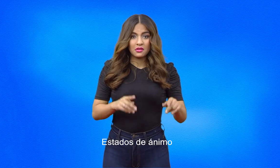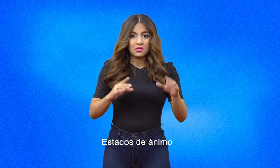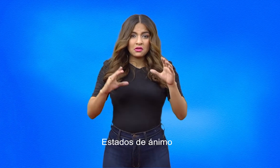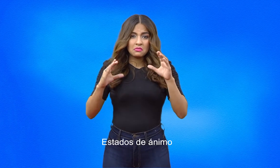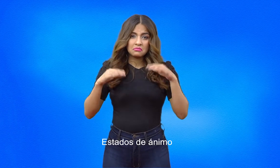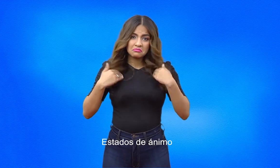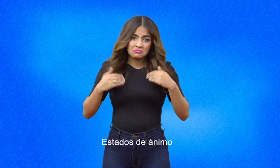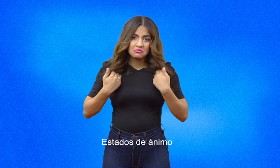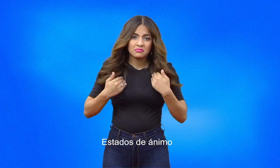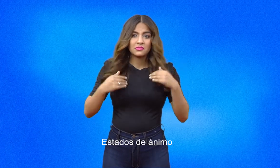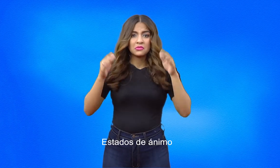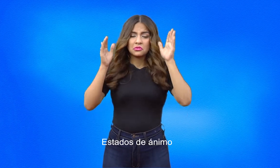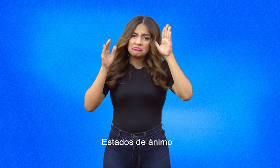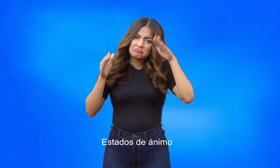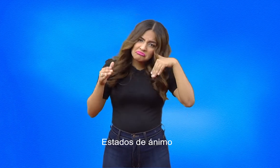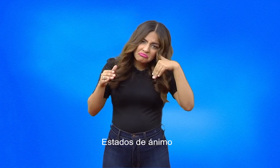Estados de ánimo.